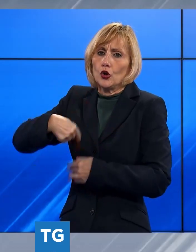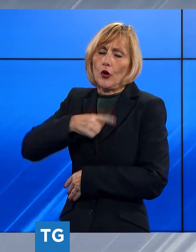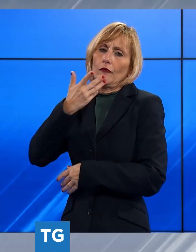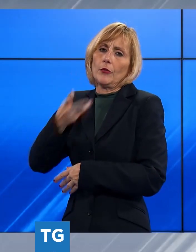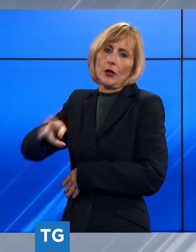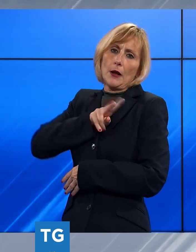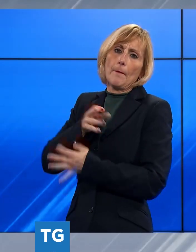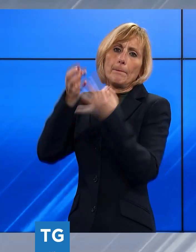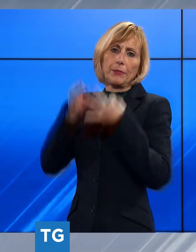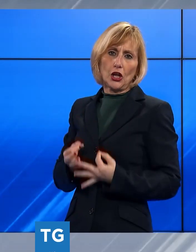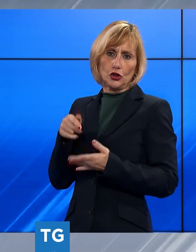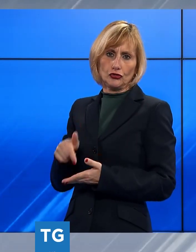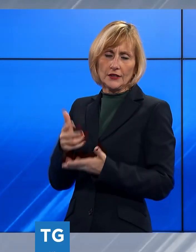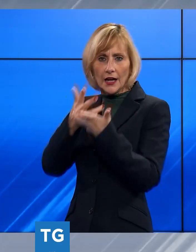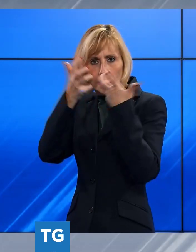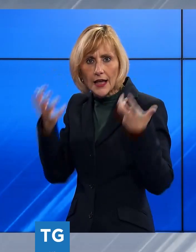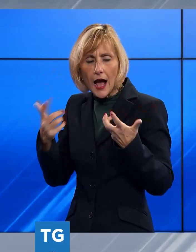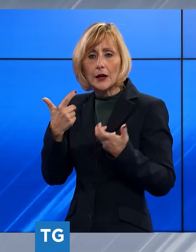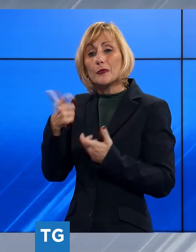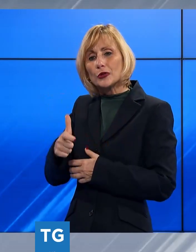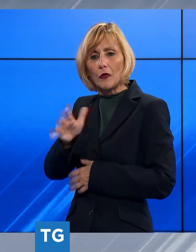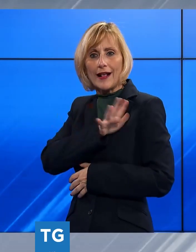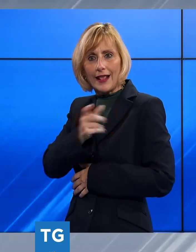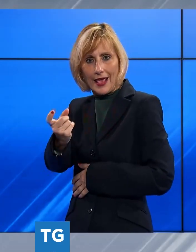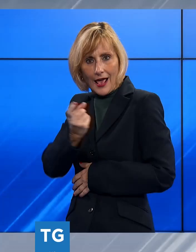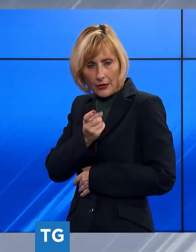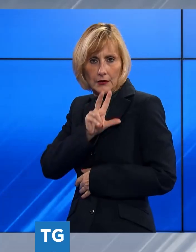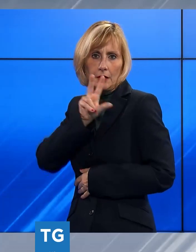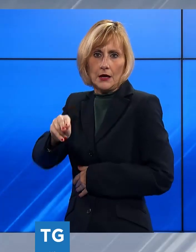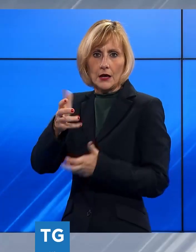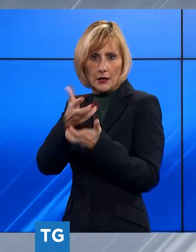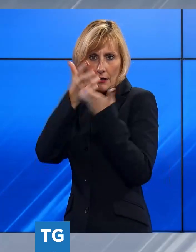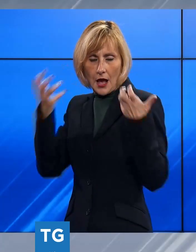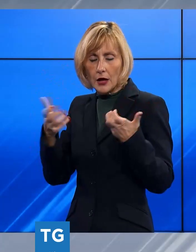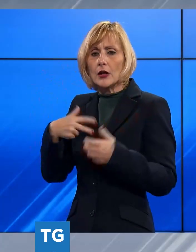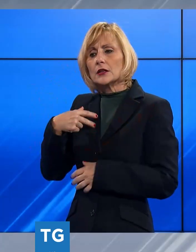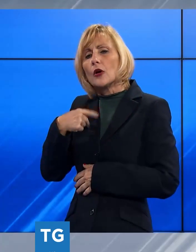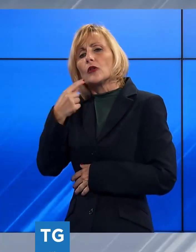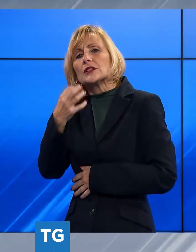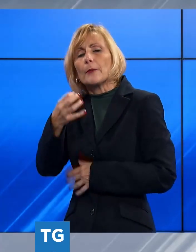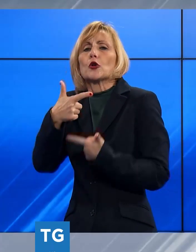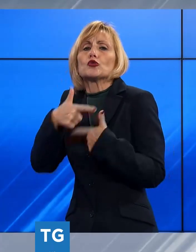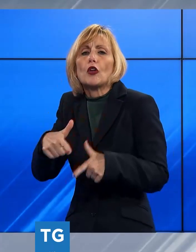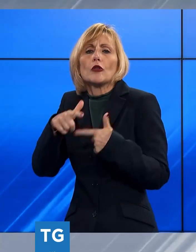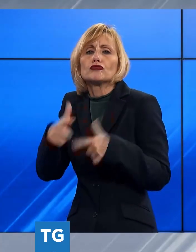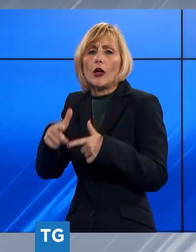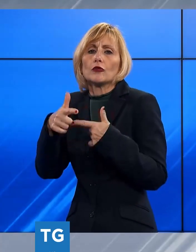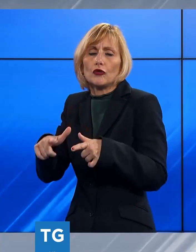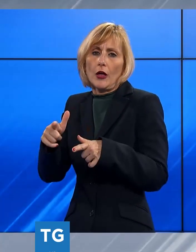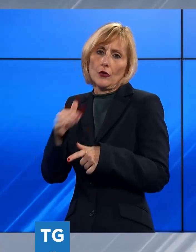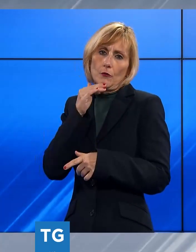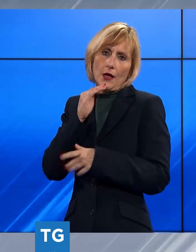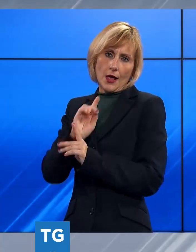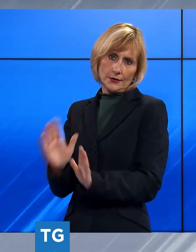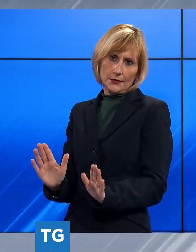perché al cliente finale gli va detto poi qualcosa Non è detto oggi non ce l'ho non ce l'ho non ce l'ho non ce l'ho non ce l'ho cioè le risposte non